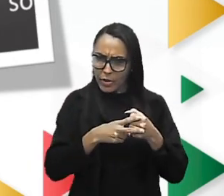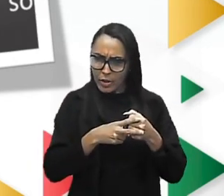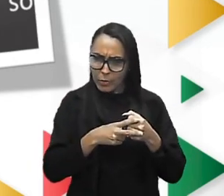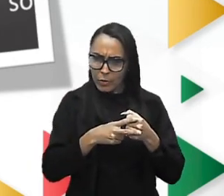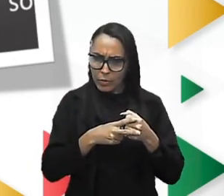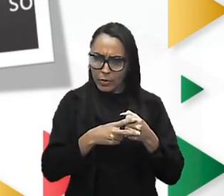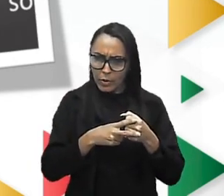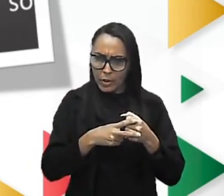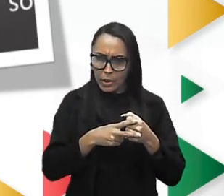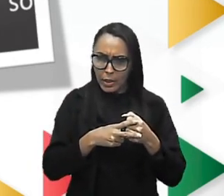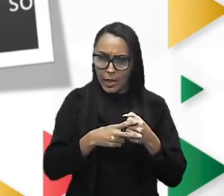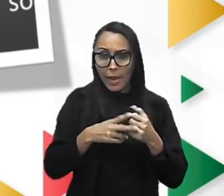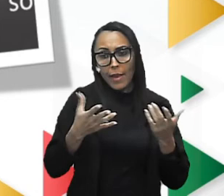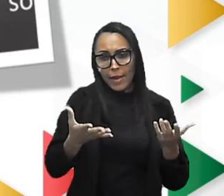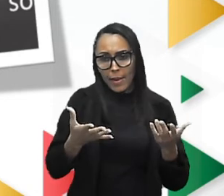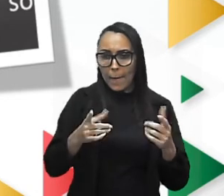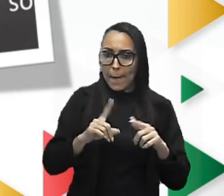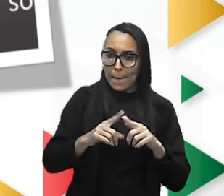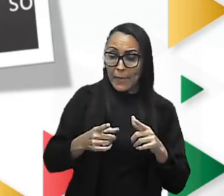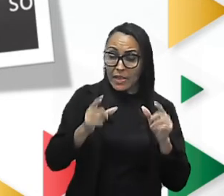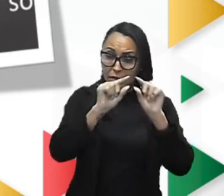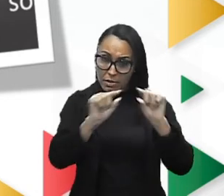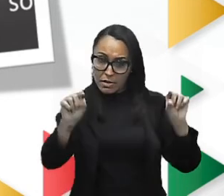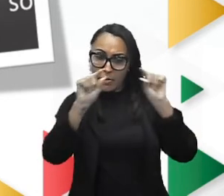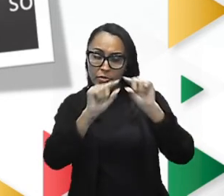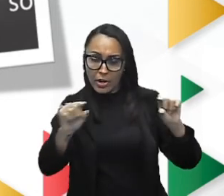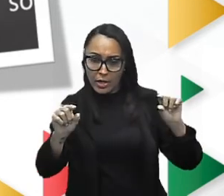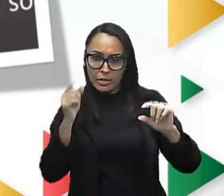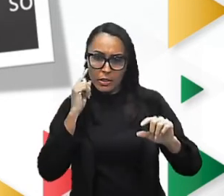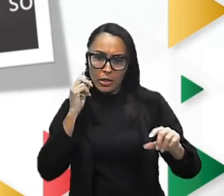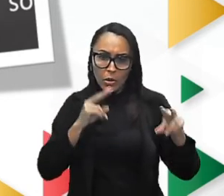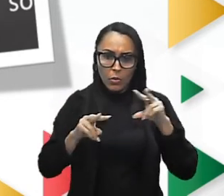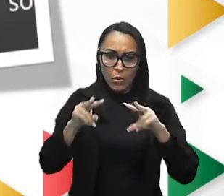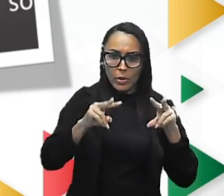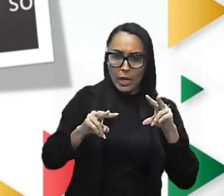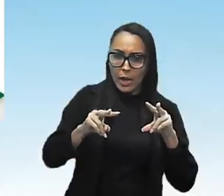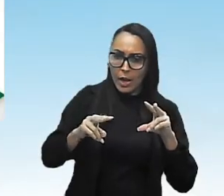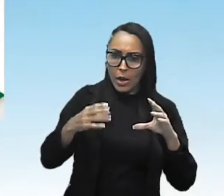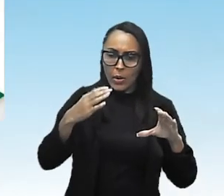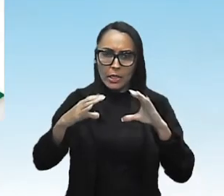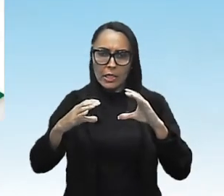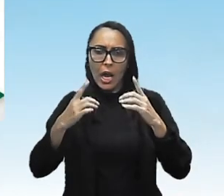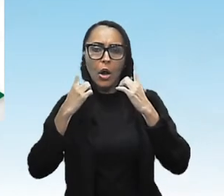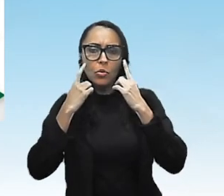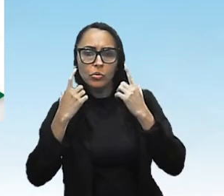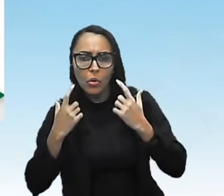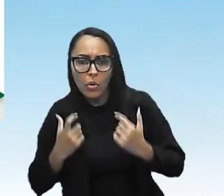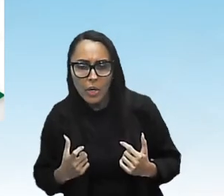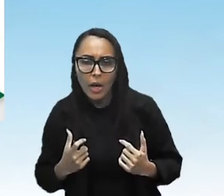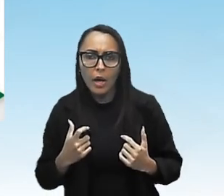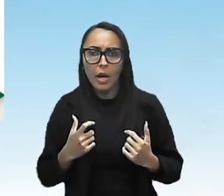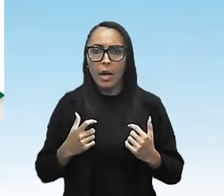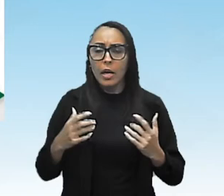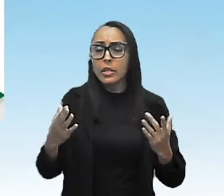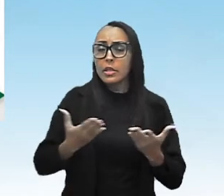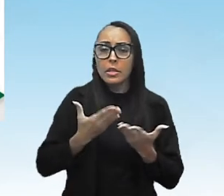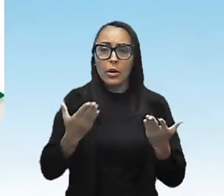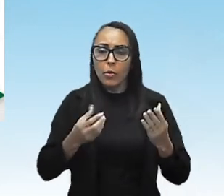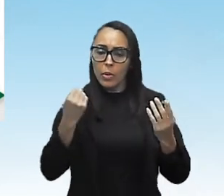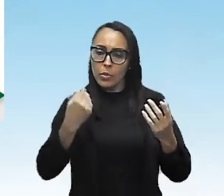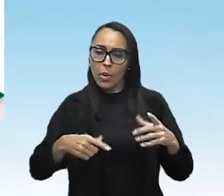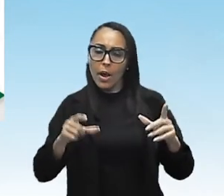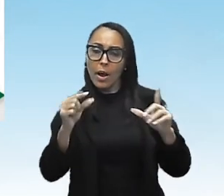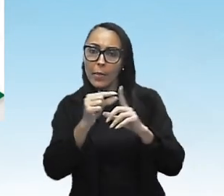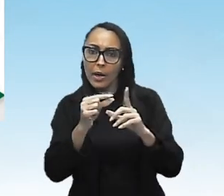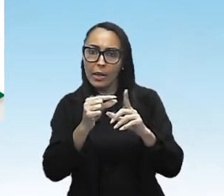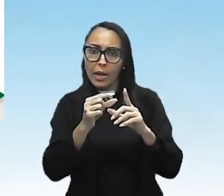há um artigo na frente dele. O olhar, o cantar, o chorar. Então é quando a palavra migra de